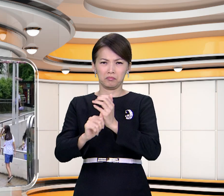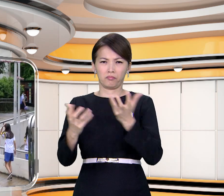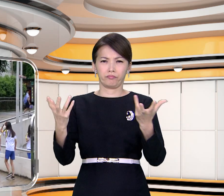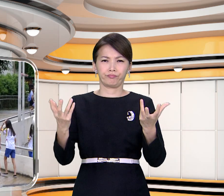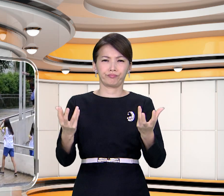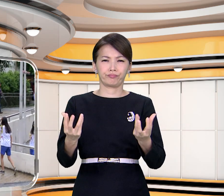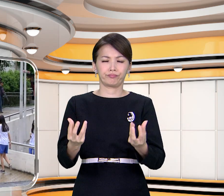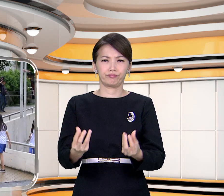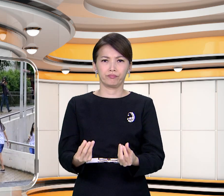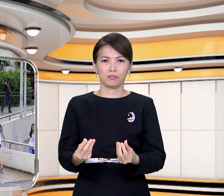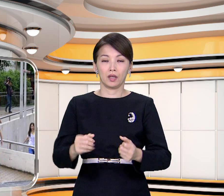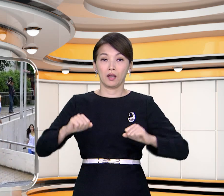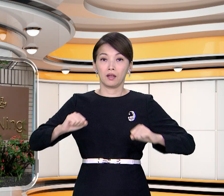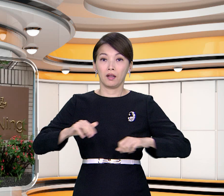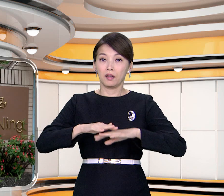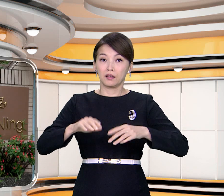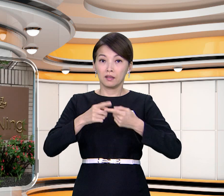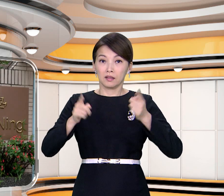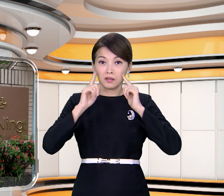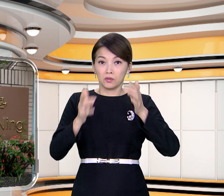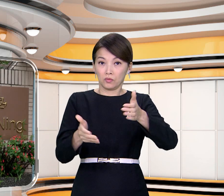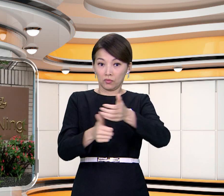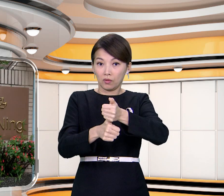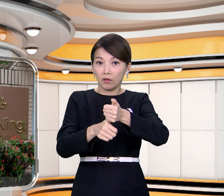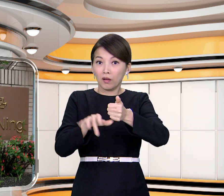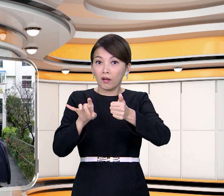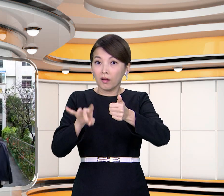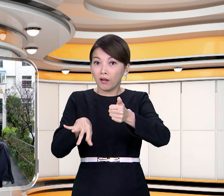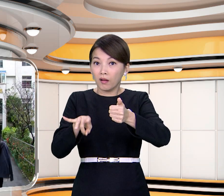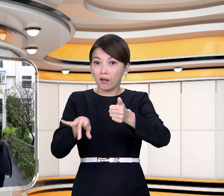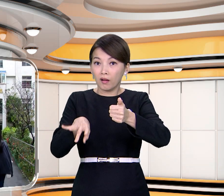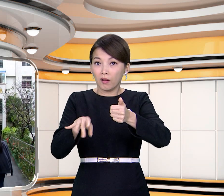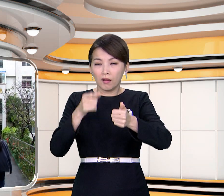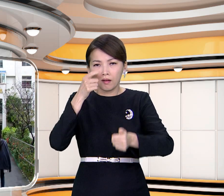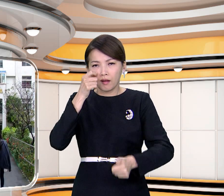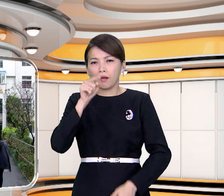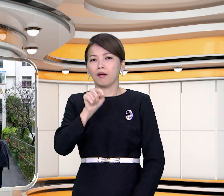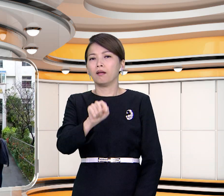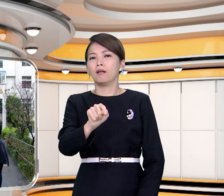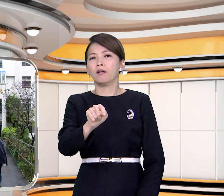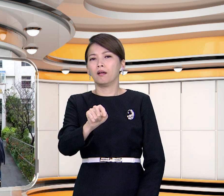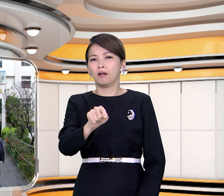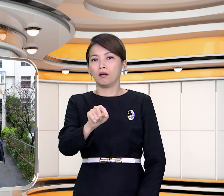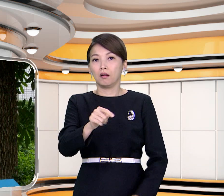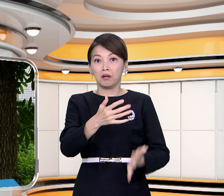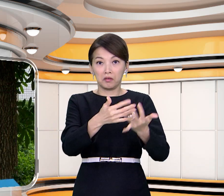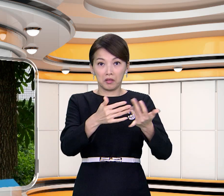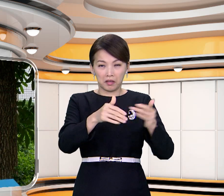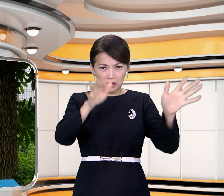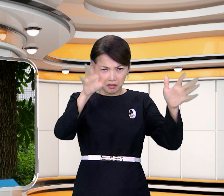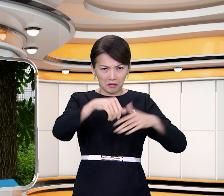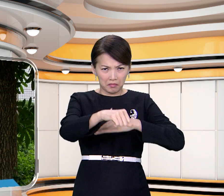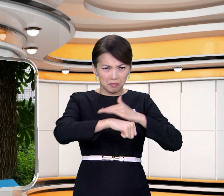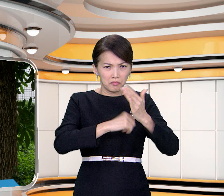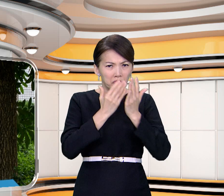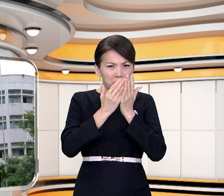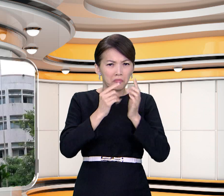没有达到预期的目标，康宁大学决定向教育部申请改制回专科学